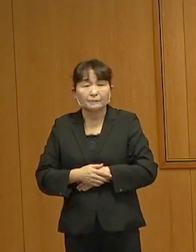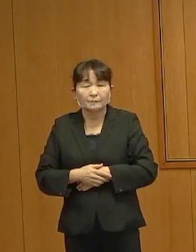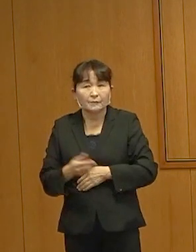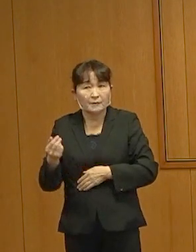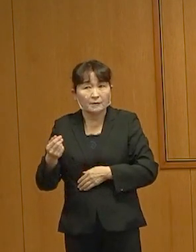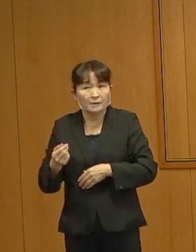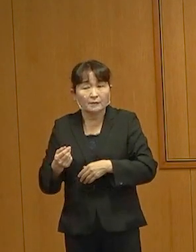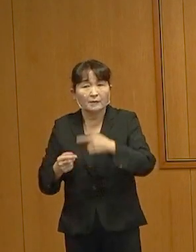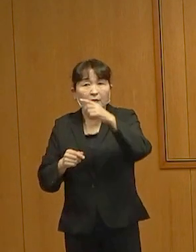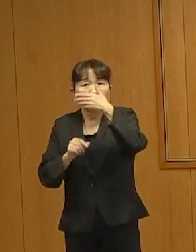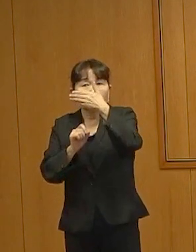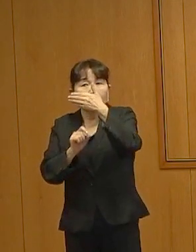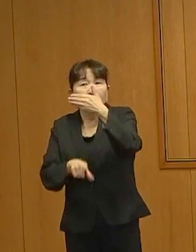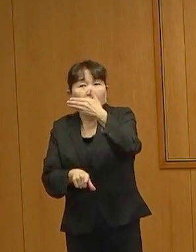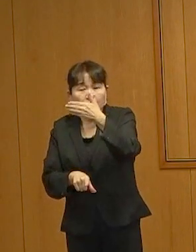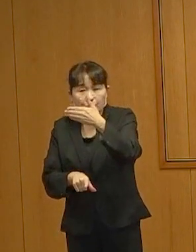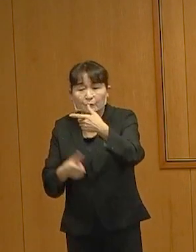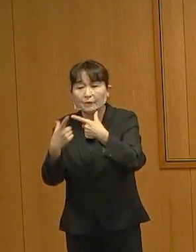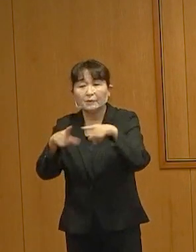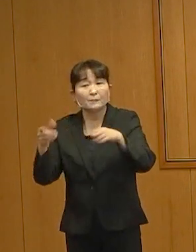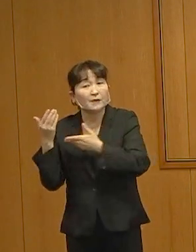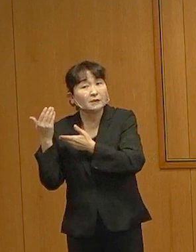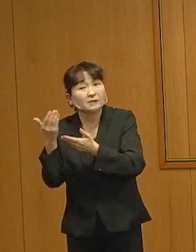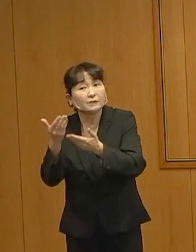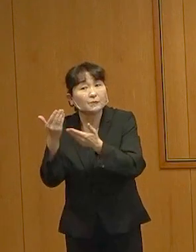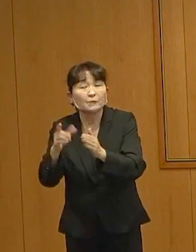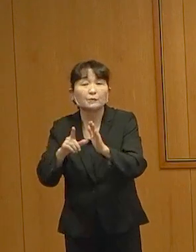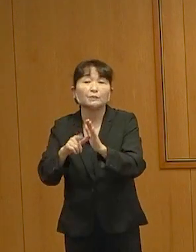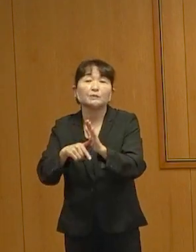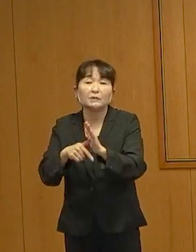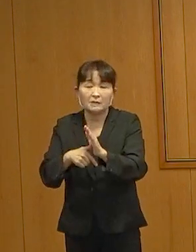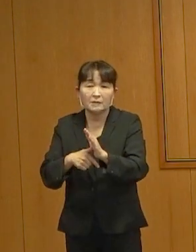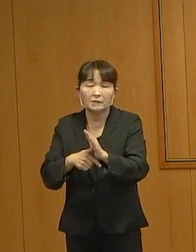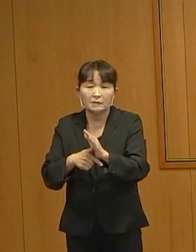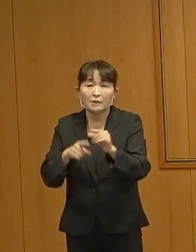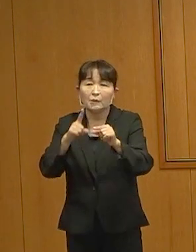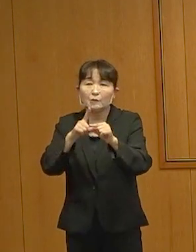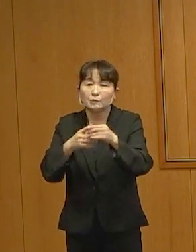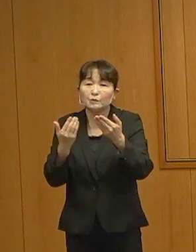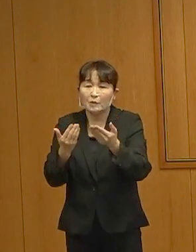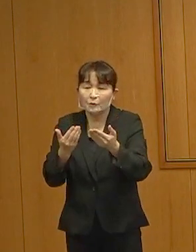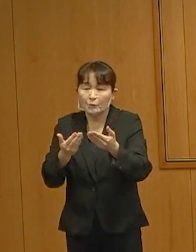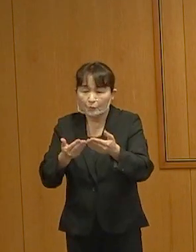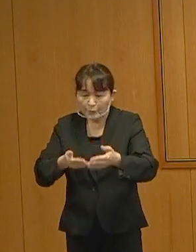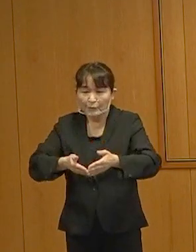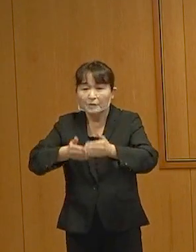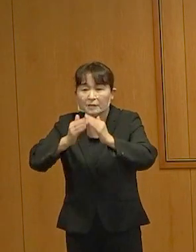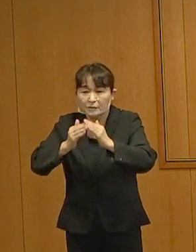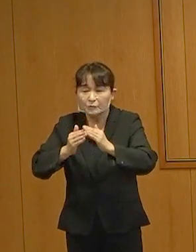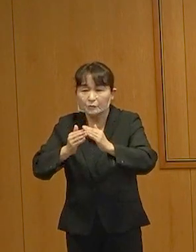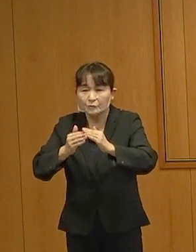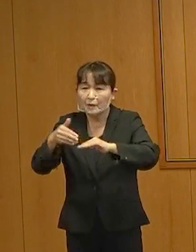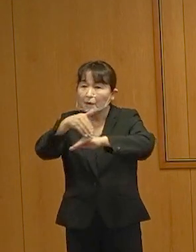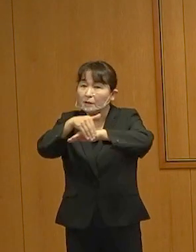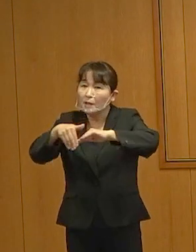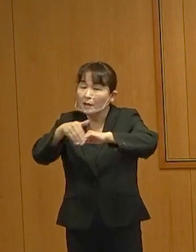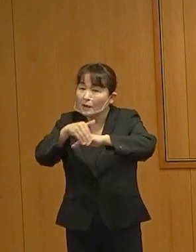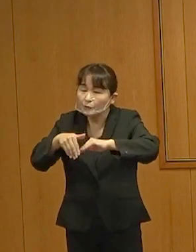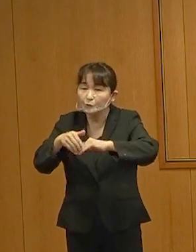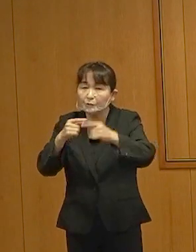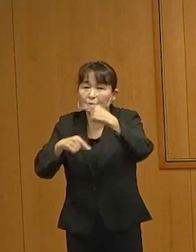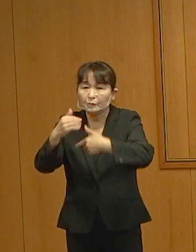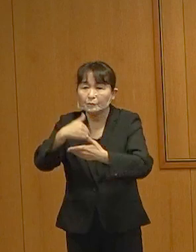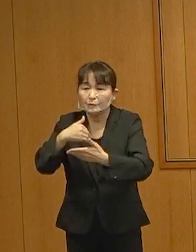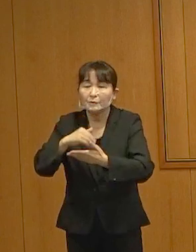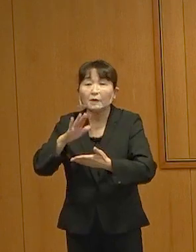先月のですね、一般質問の時には、まあ、夜間中学の設置が検討段階だったと思うんですけども、それも設置する